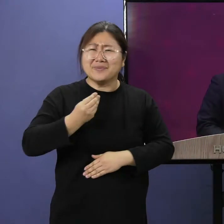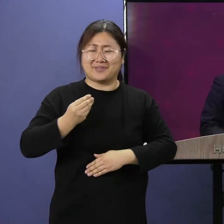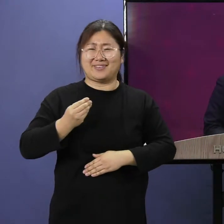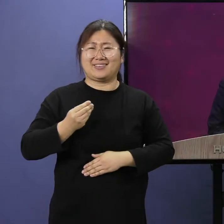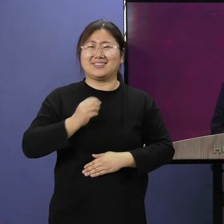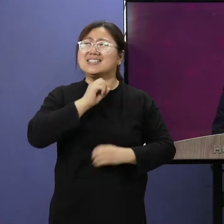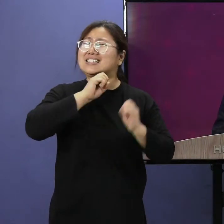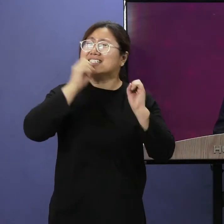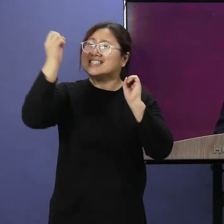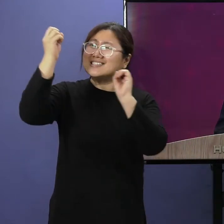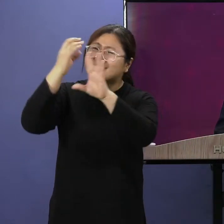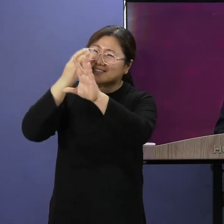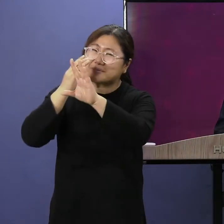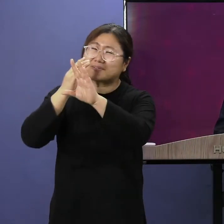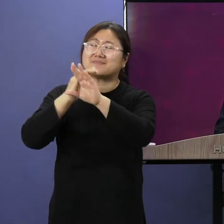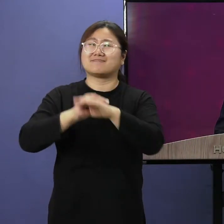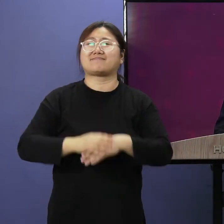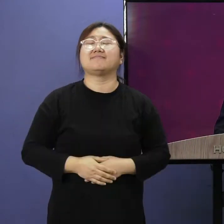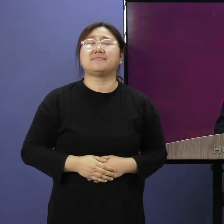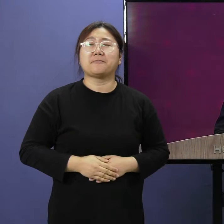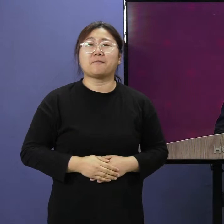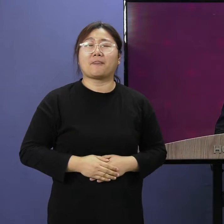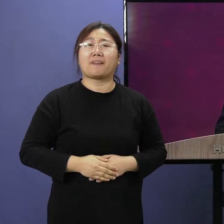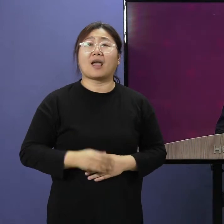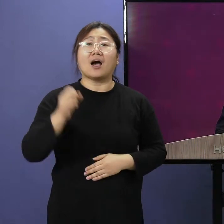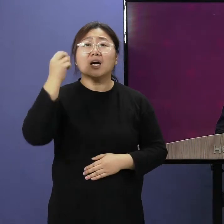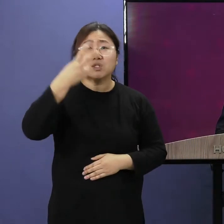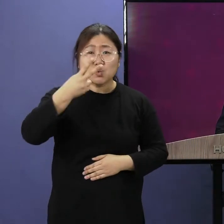이렇게 말씀하셨습니다. 성태가,